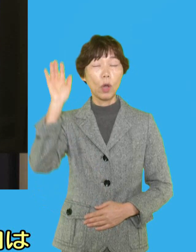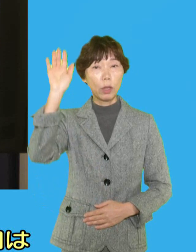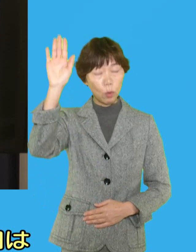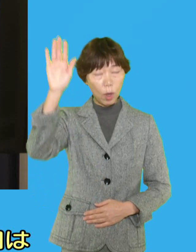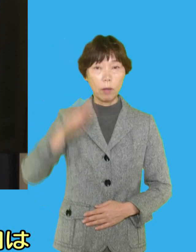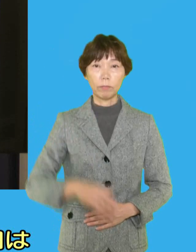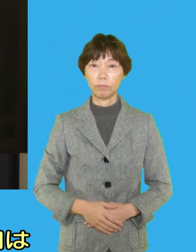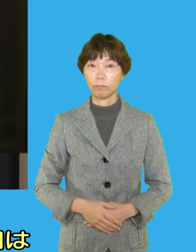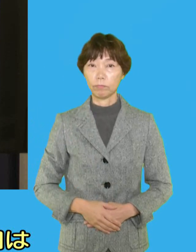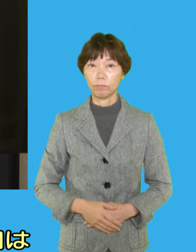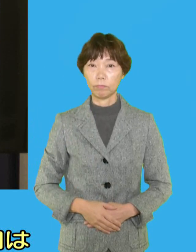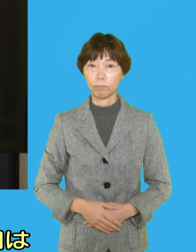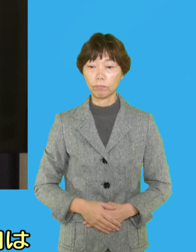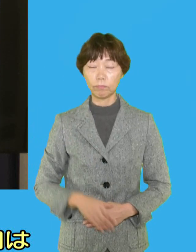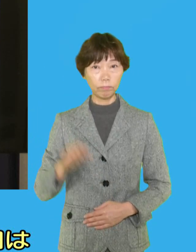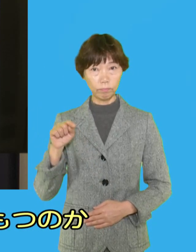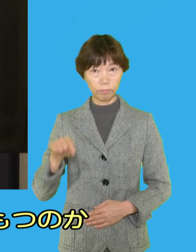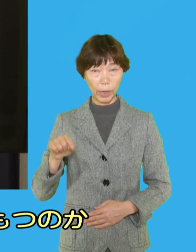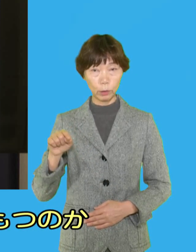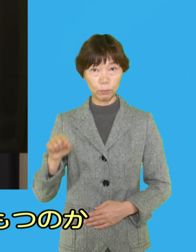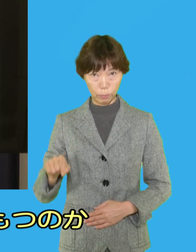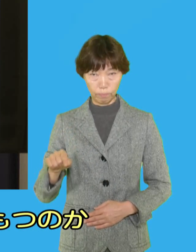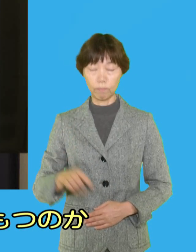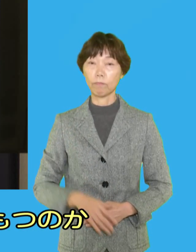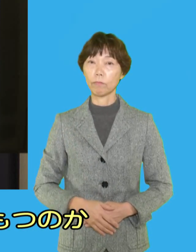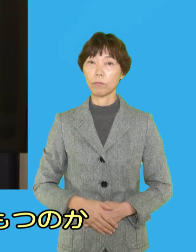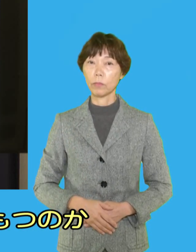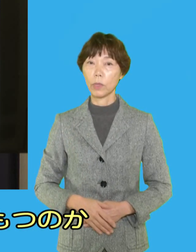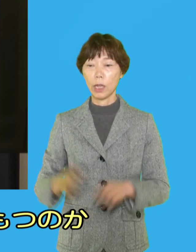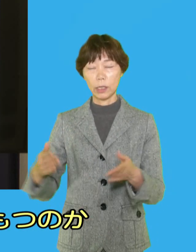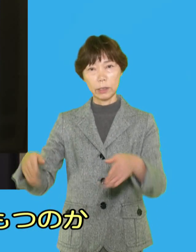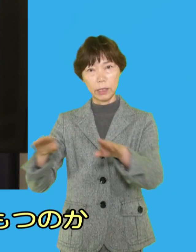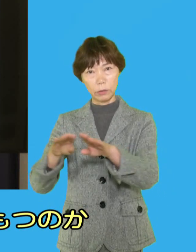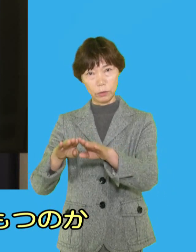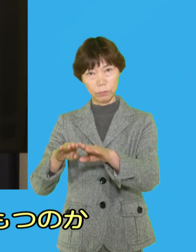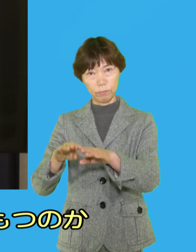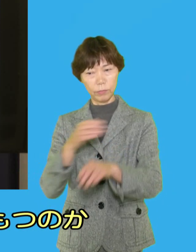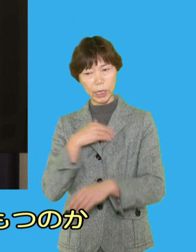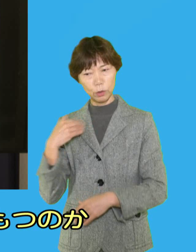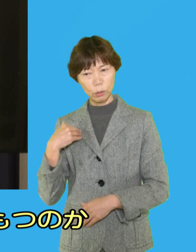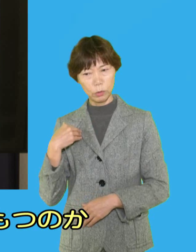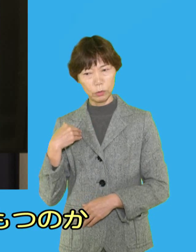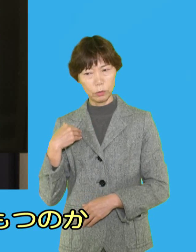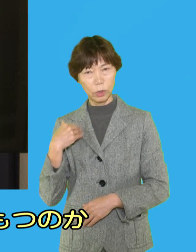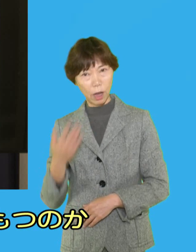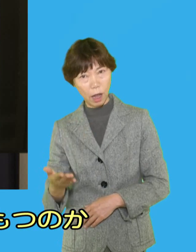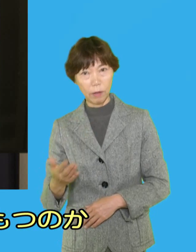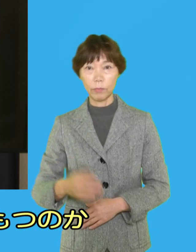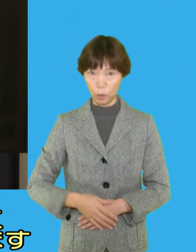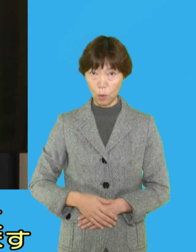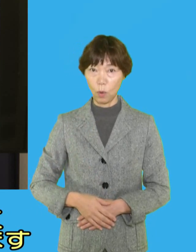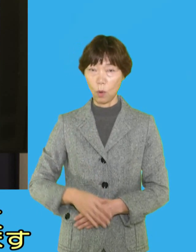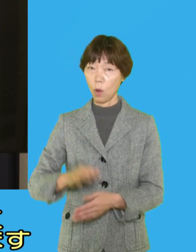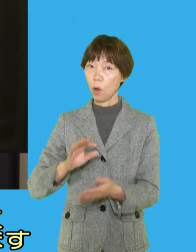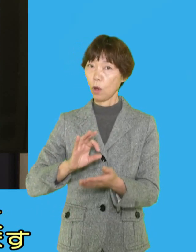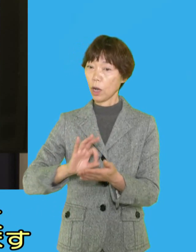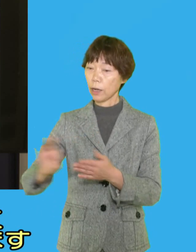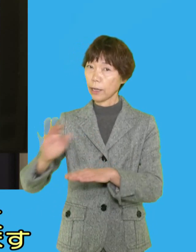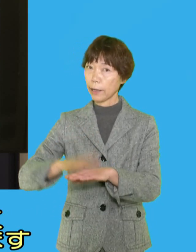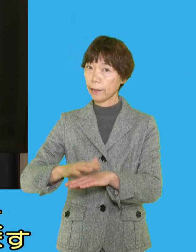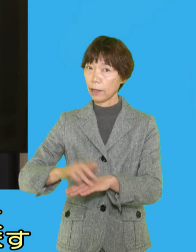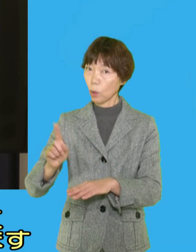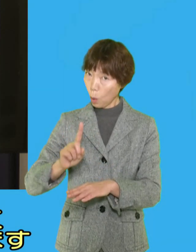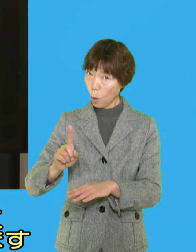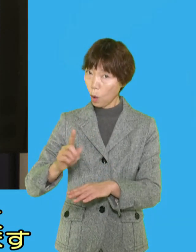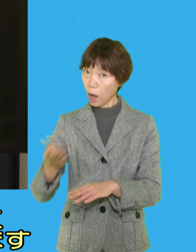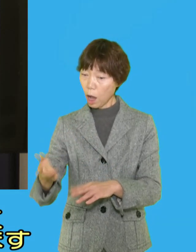現堺市博物館の活用はどれぐらいその施設が持つのかということと、どう活用できるかということはセットで考えていく必